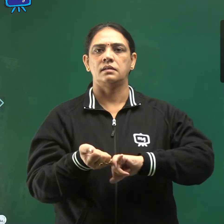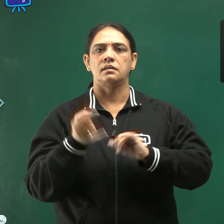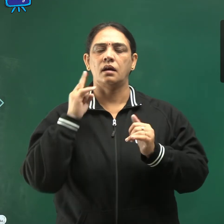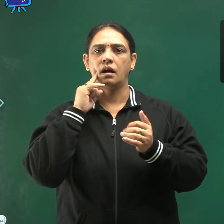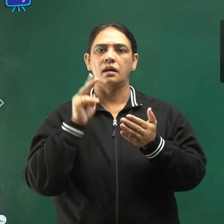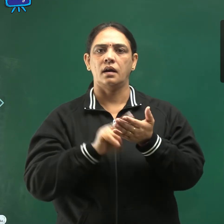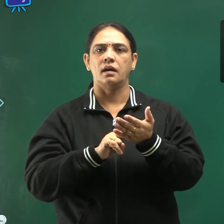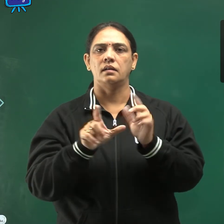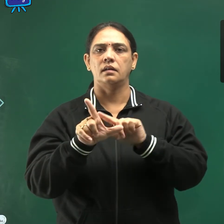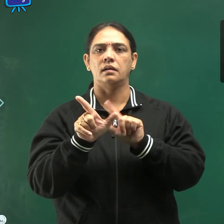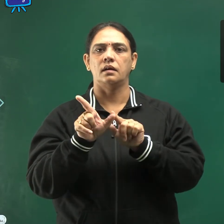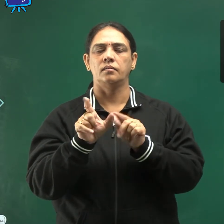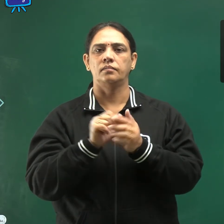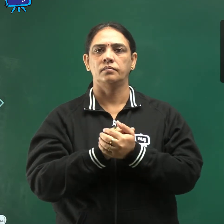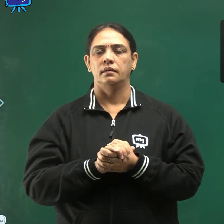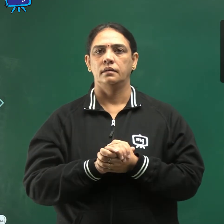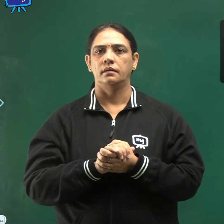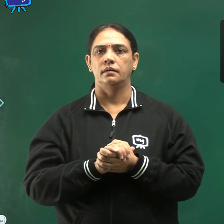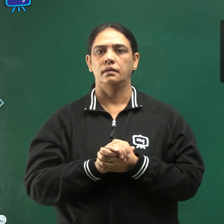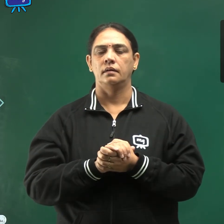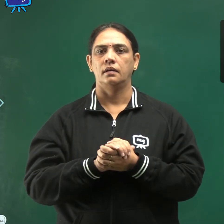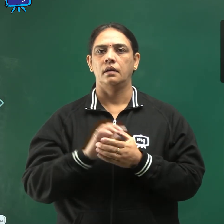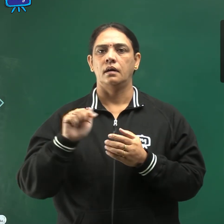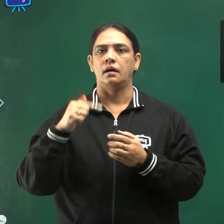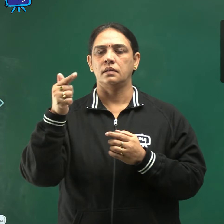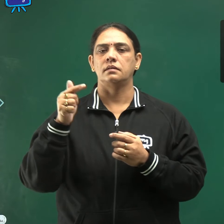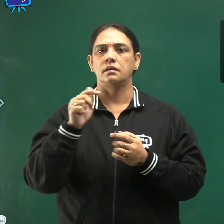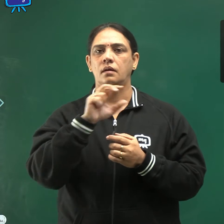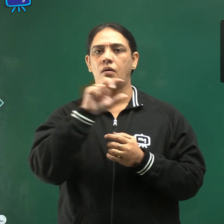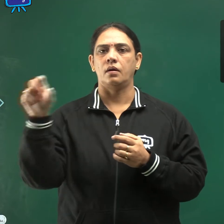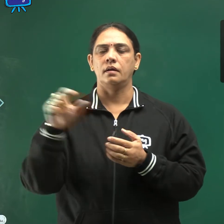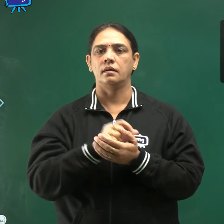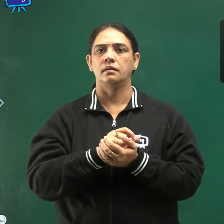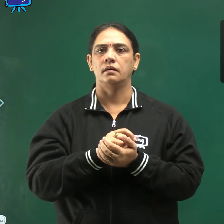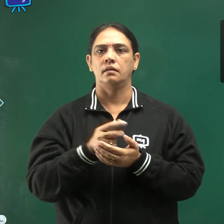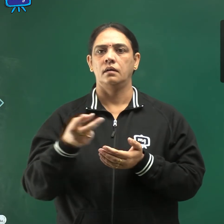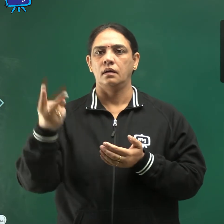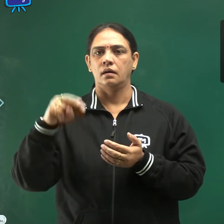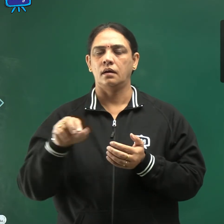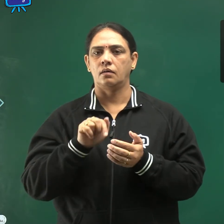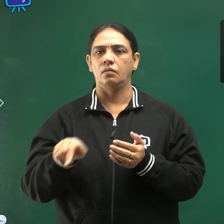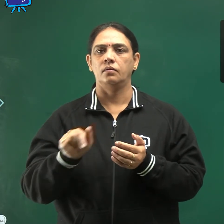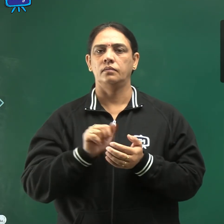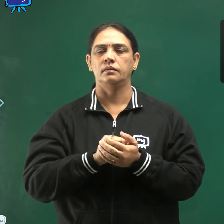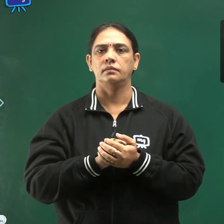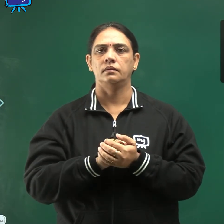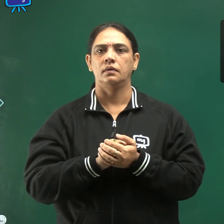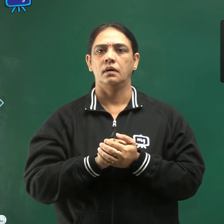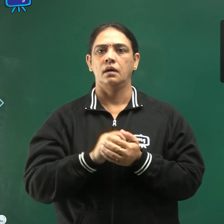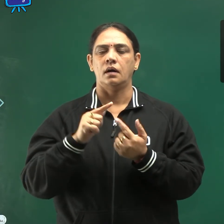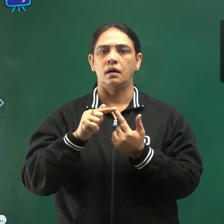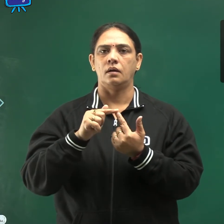अंश तथा हर को अंडर